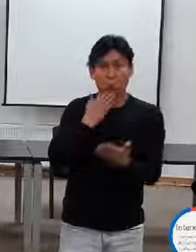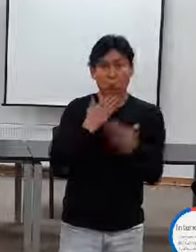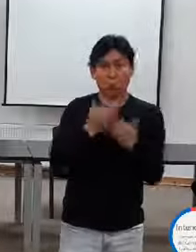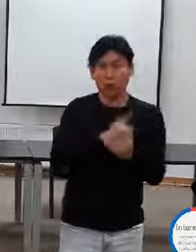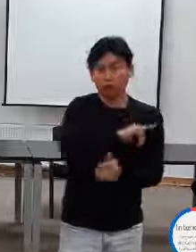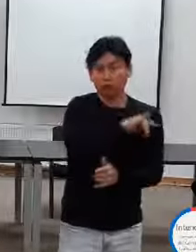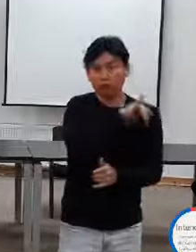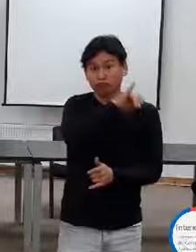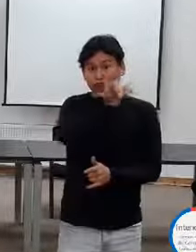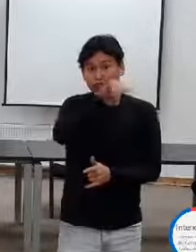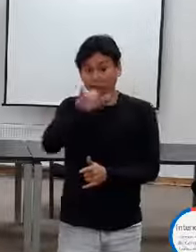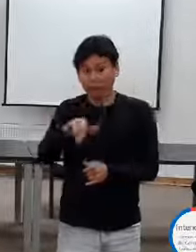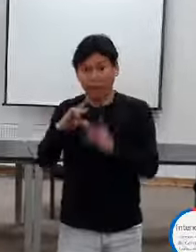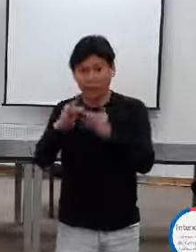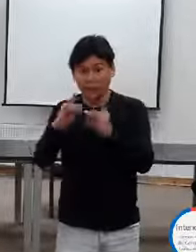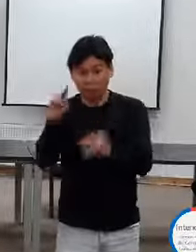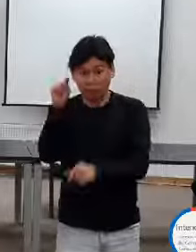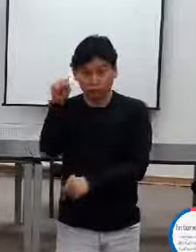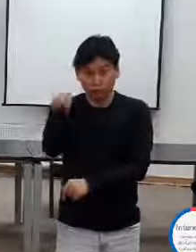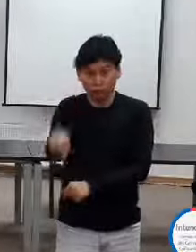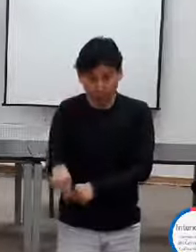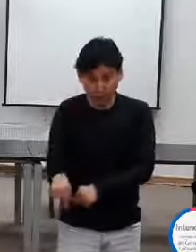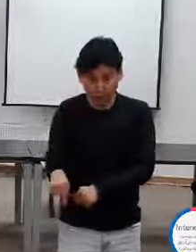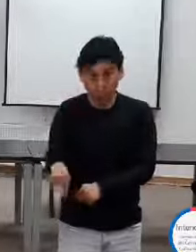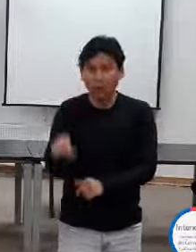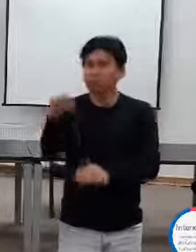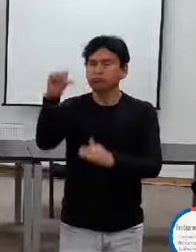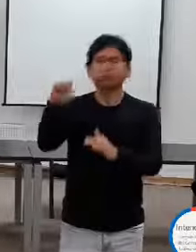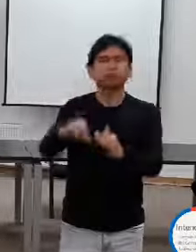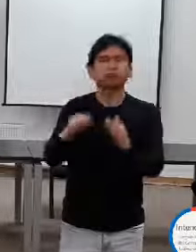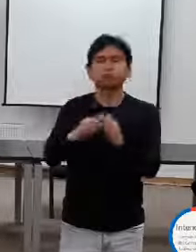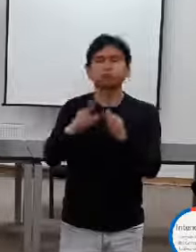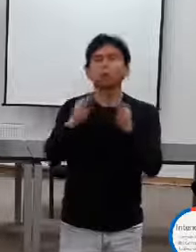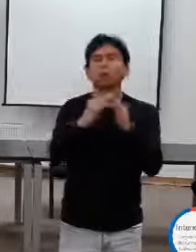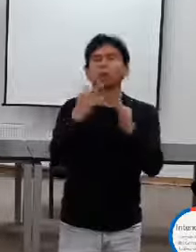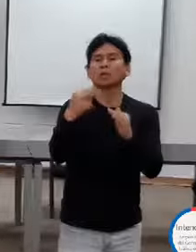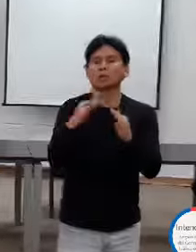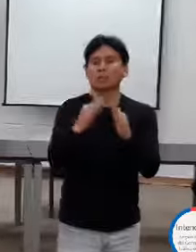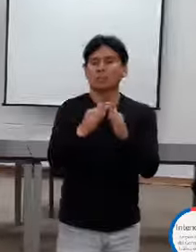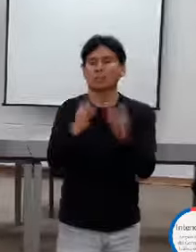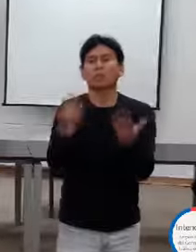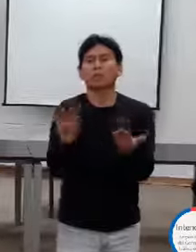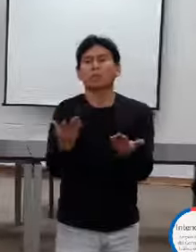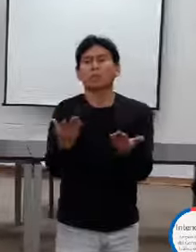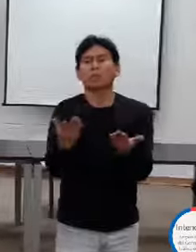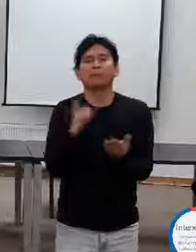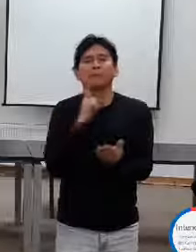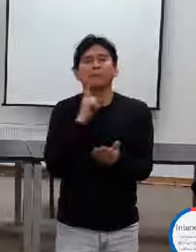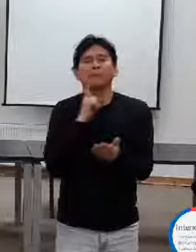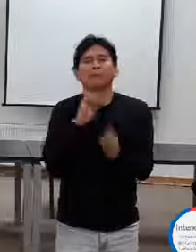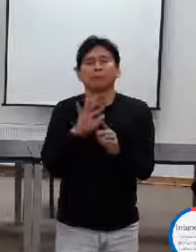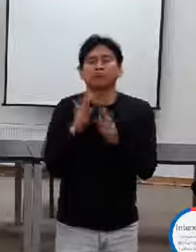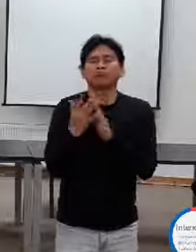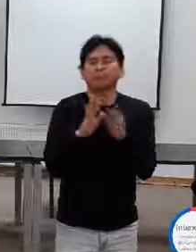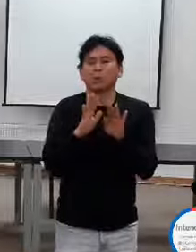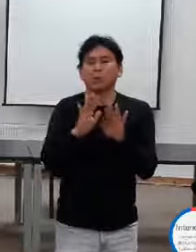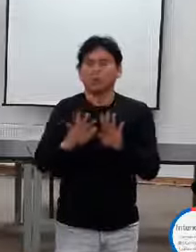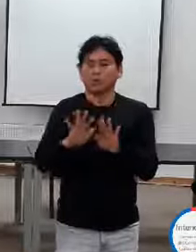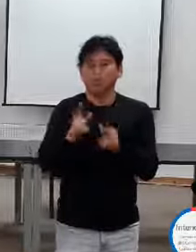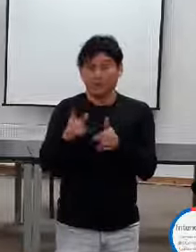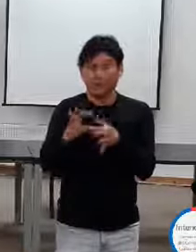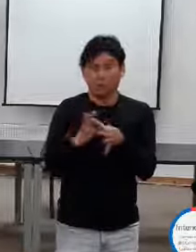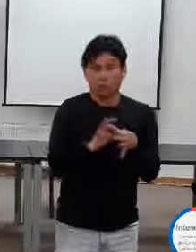llegada a la ciudad de Aysén, se cuarentenó en su domicilio para justamente tener esa medida preventiva.